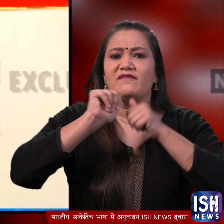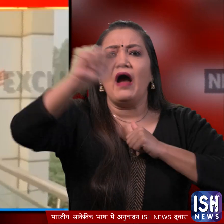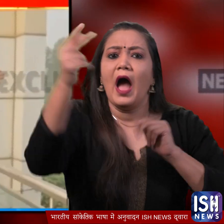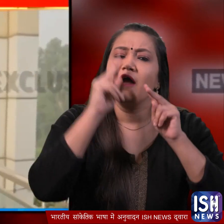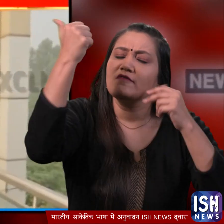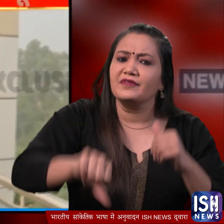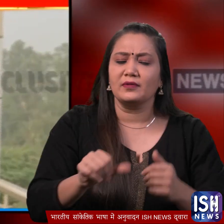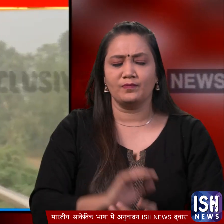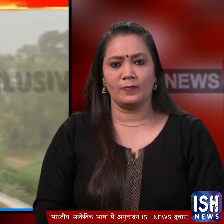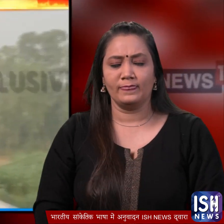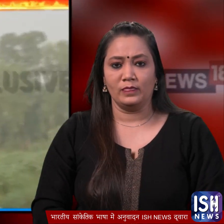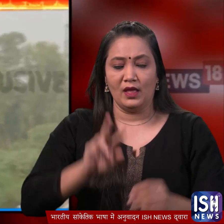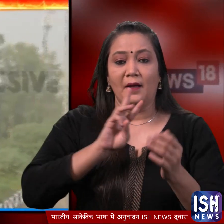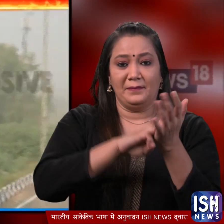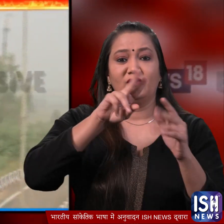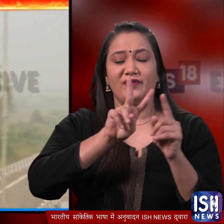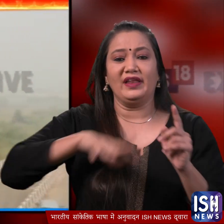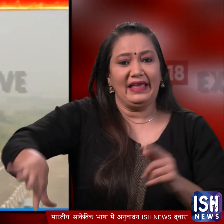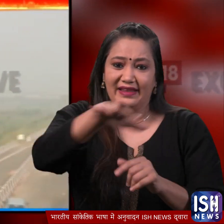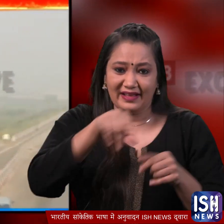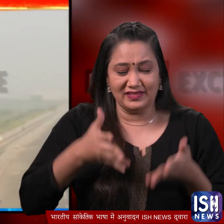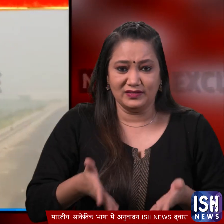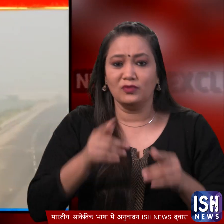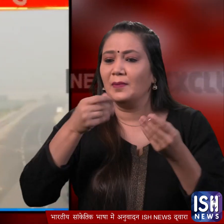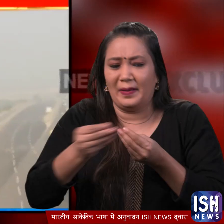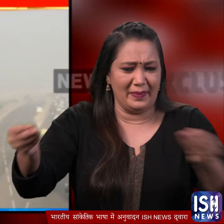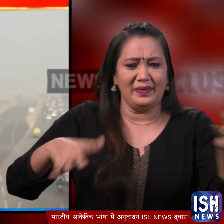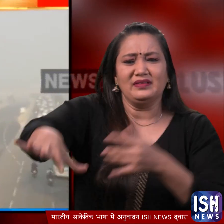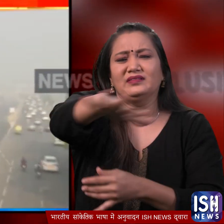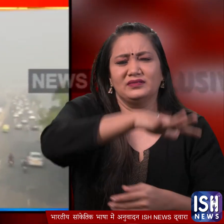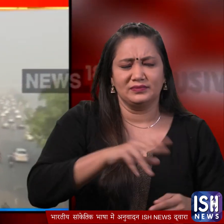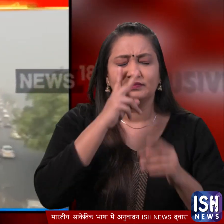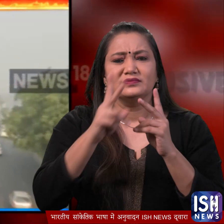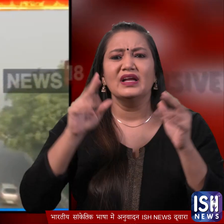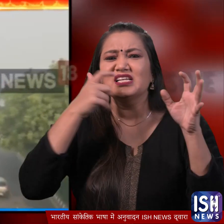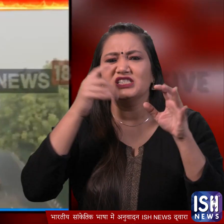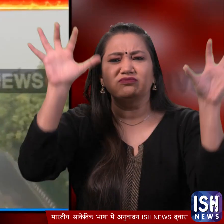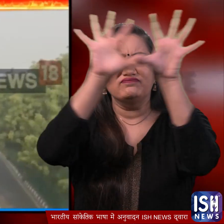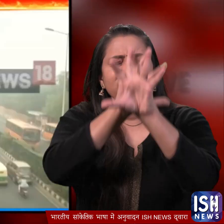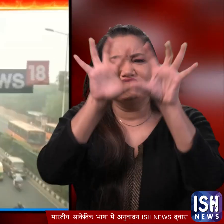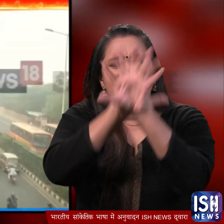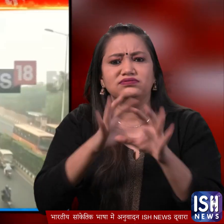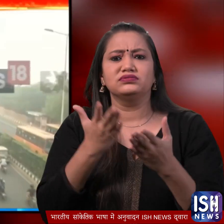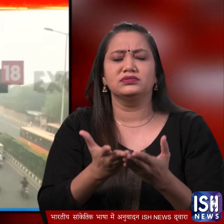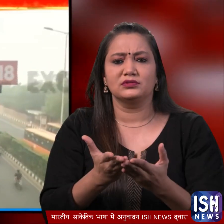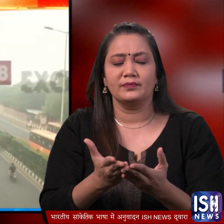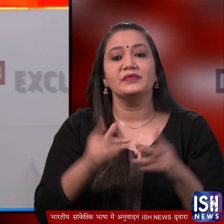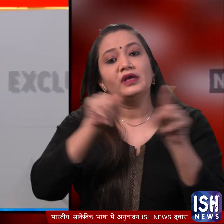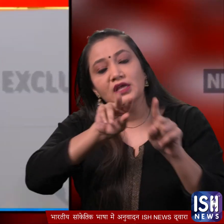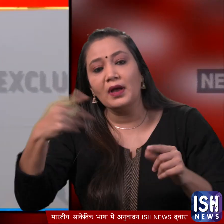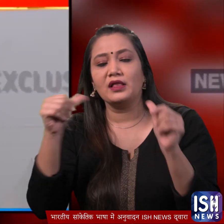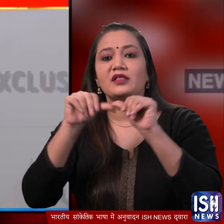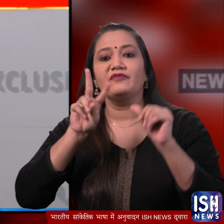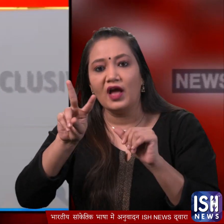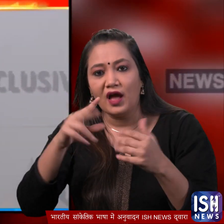मुश्किल हो गया। आपको दिखाते हैं मयूर विहार की, ये मयूर विहार के आसपास की तस्वीरें हैं जहां पर आपको घना स्मॉग नजर आएगा। यही हाल आनंद विहार और